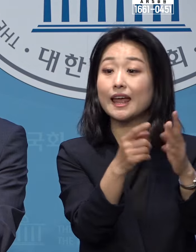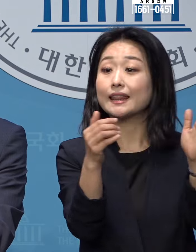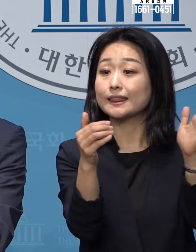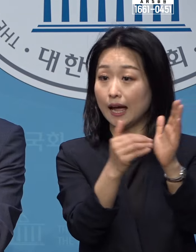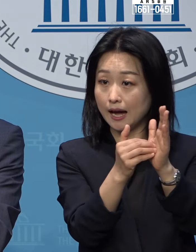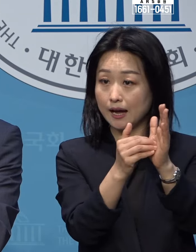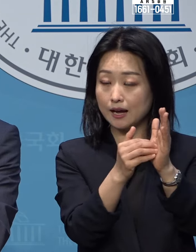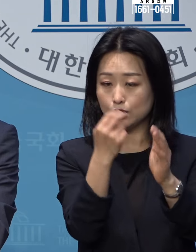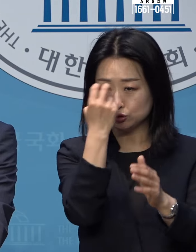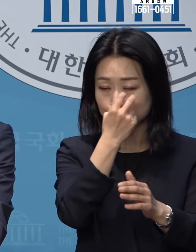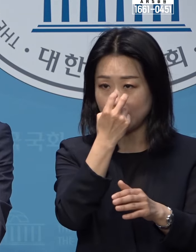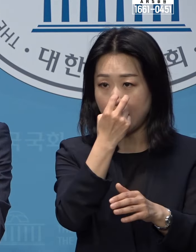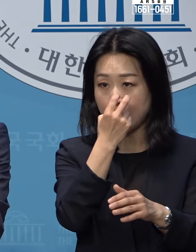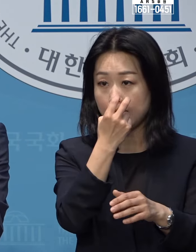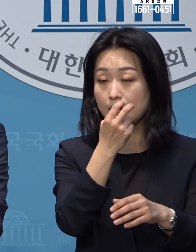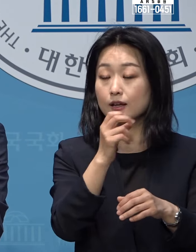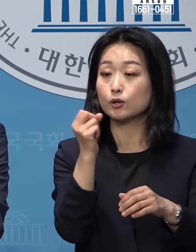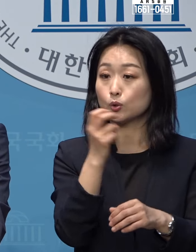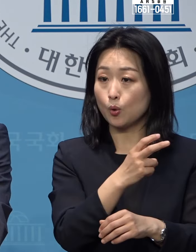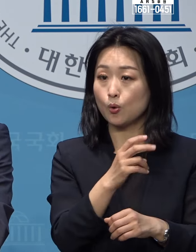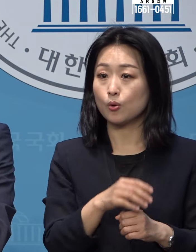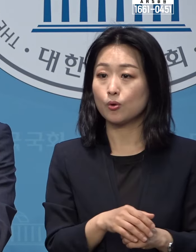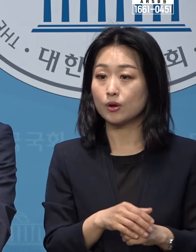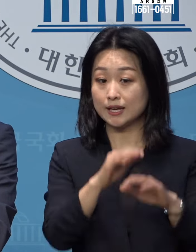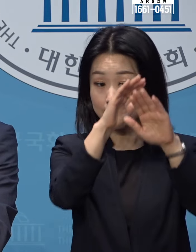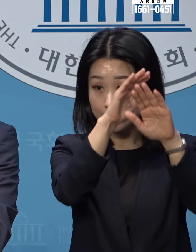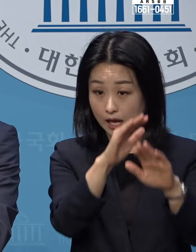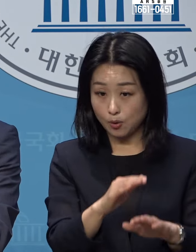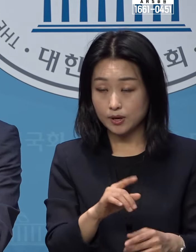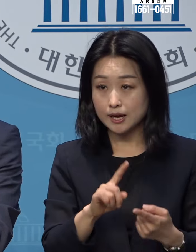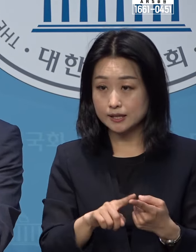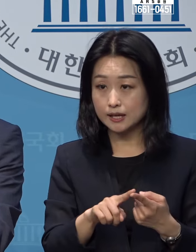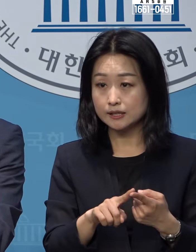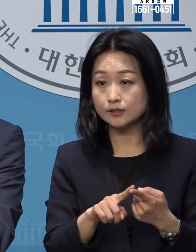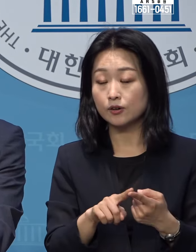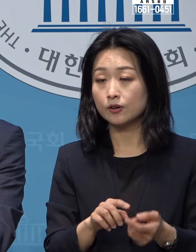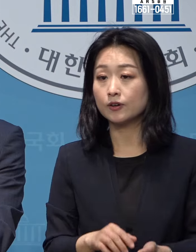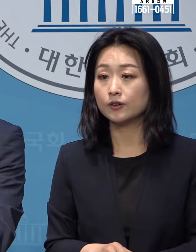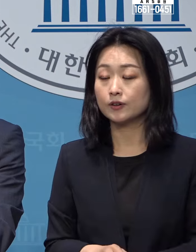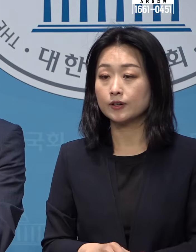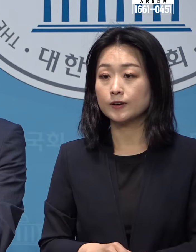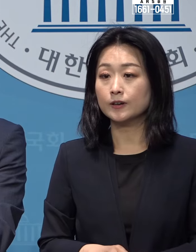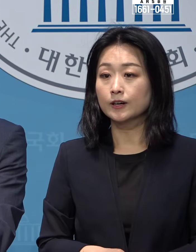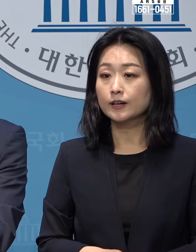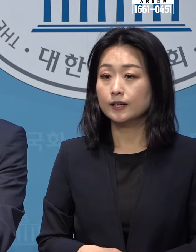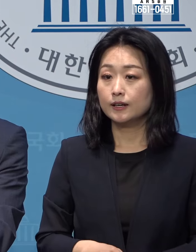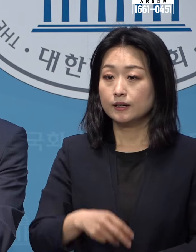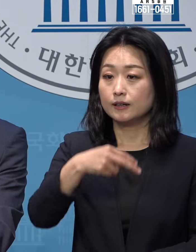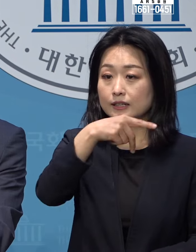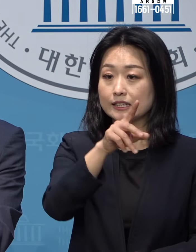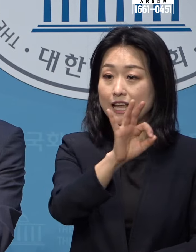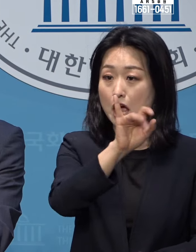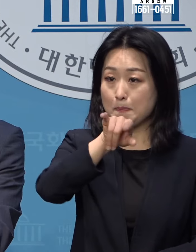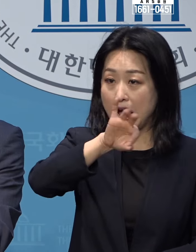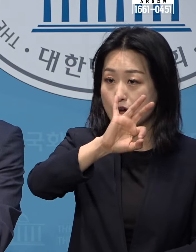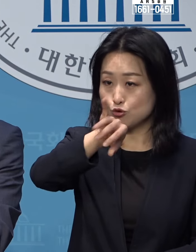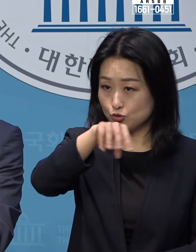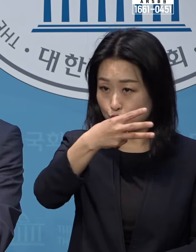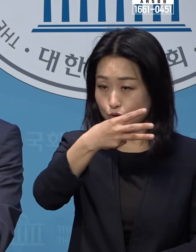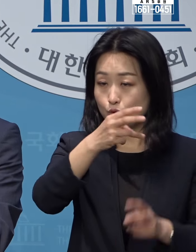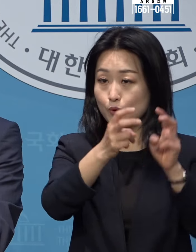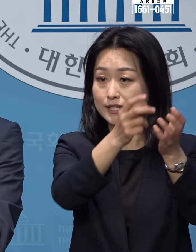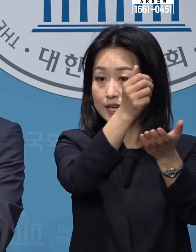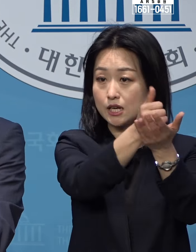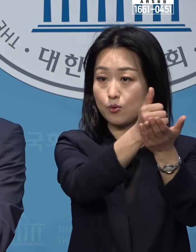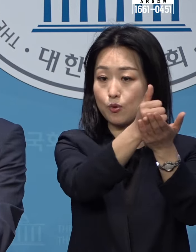부실수사한 것은 물론 김성태와 구형을 거래했다는 의혹을 받고 있습니다. 놀라운 것은 쌍방울과